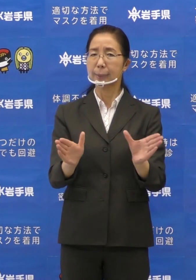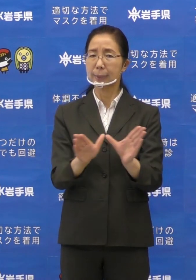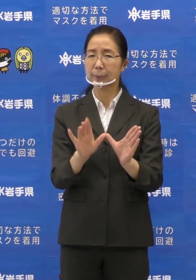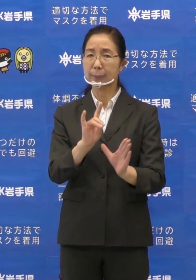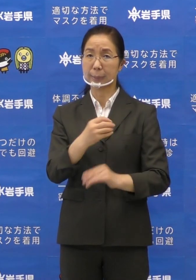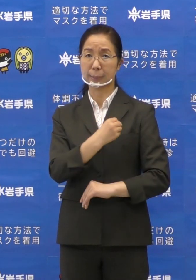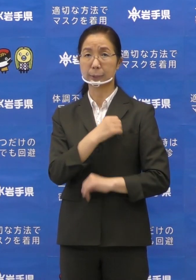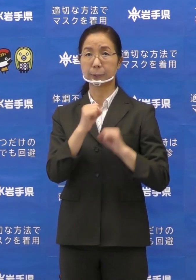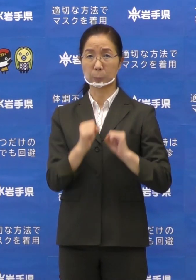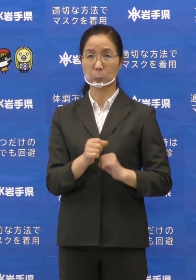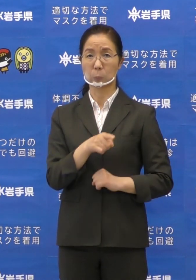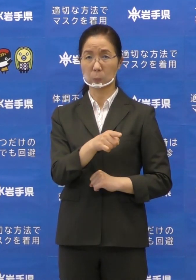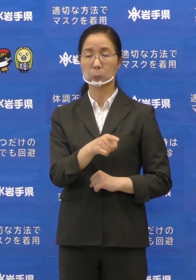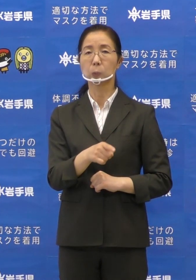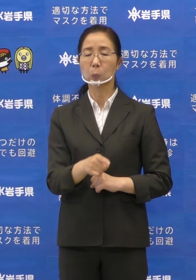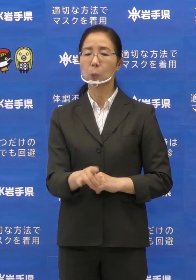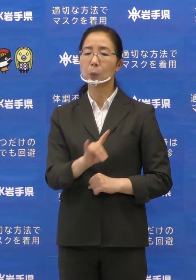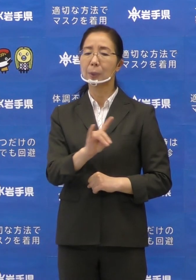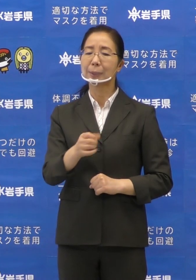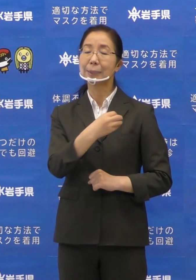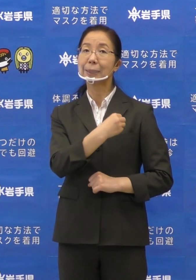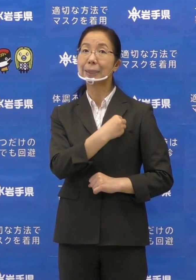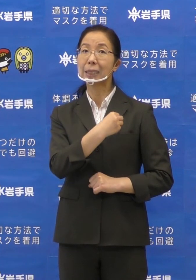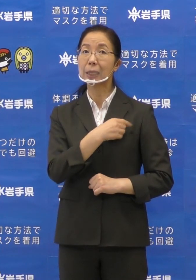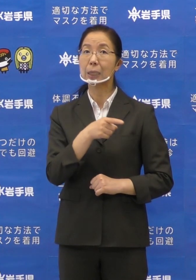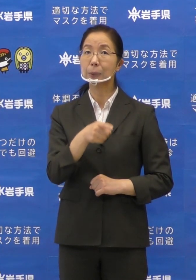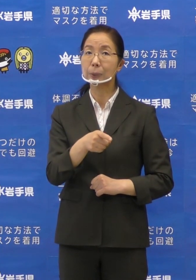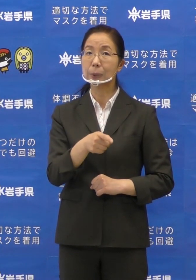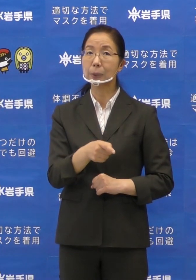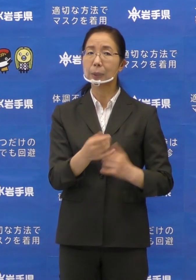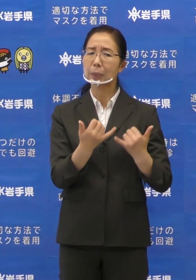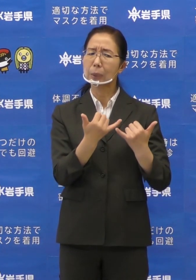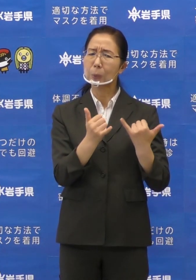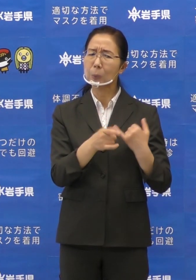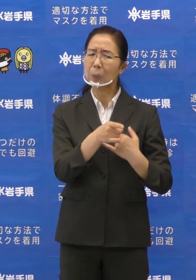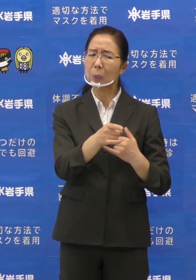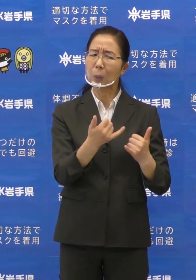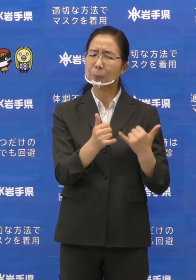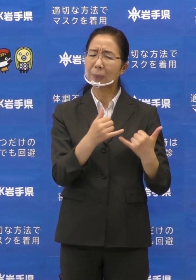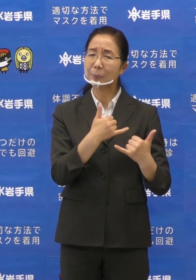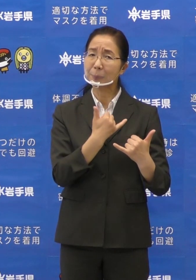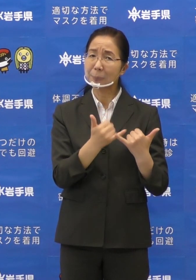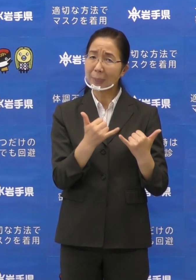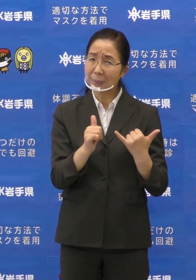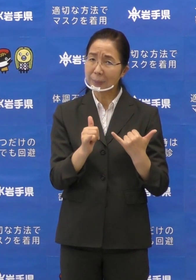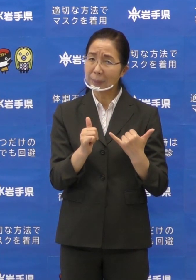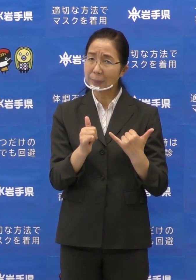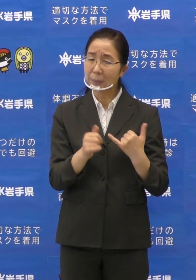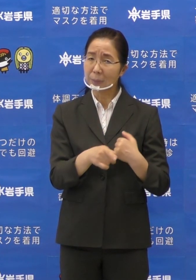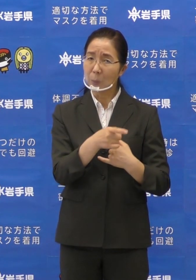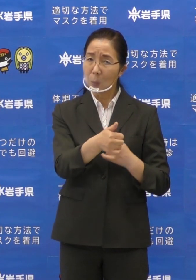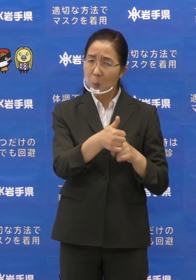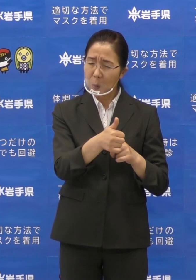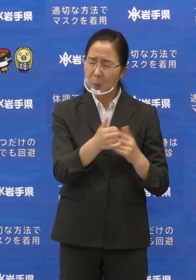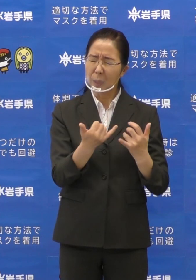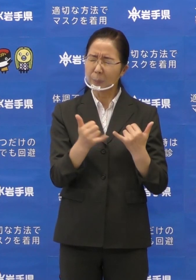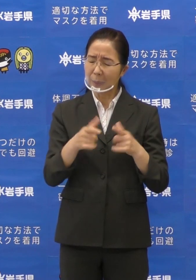そういう議員が今日本にいてもいいなとこう思っています。